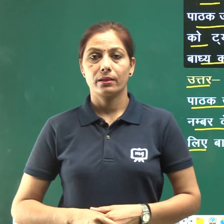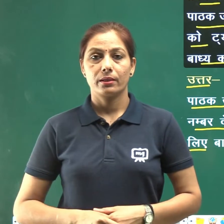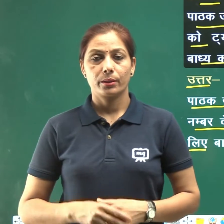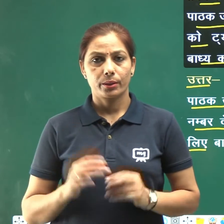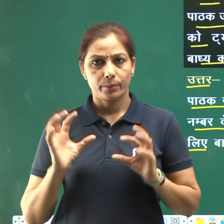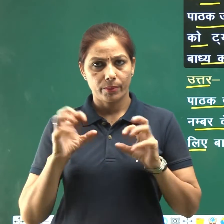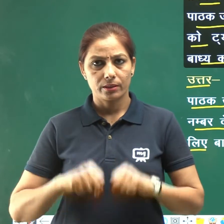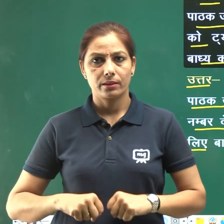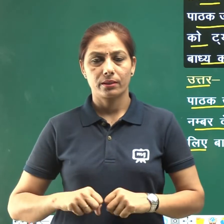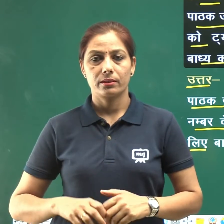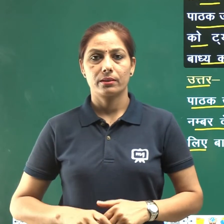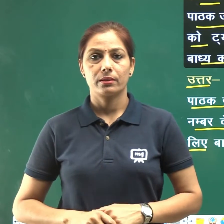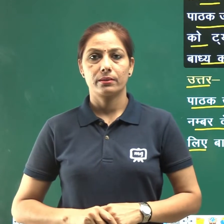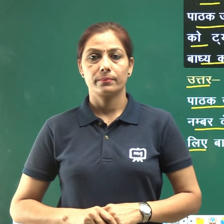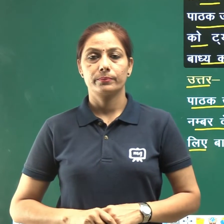बाध्य करते हैं।